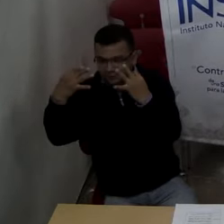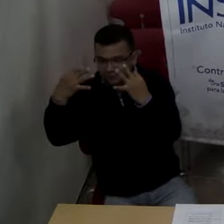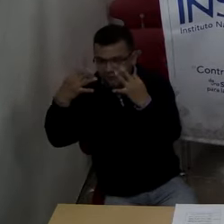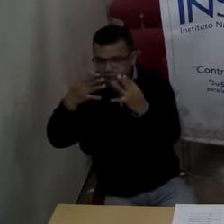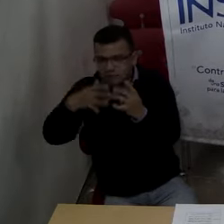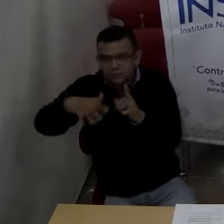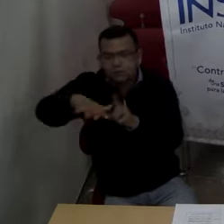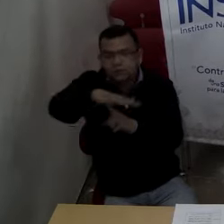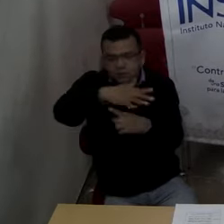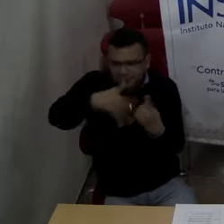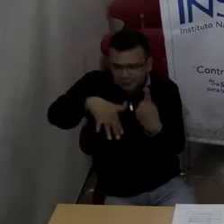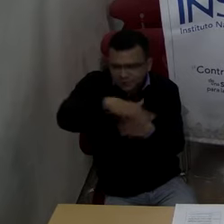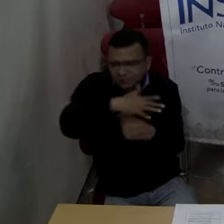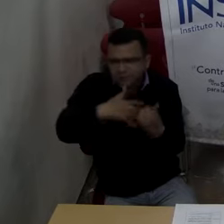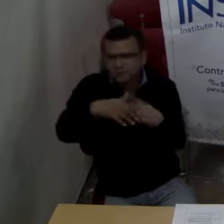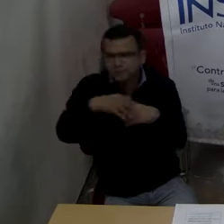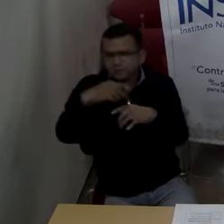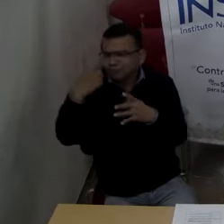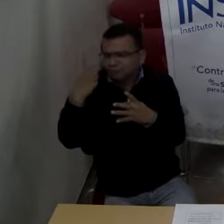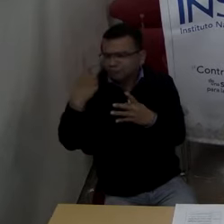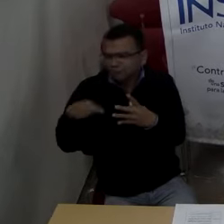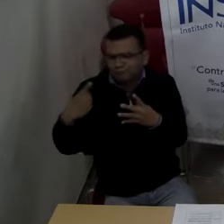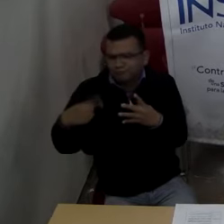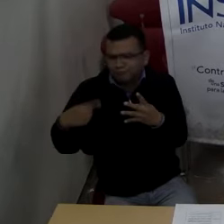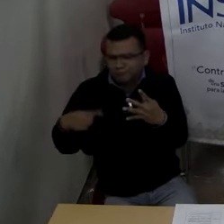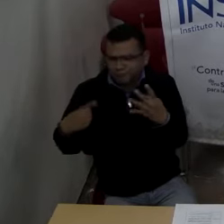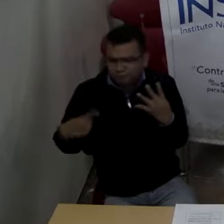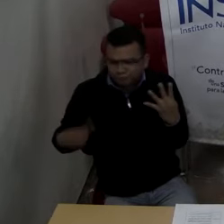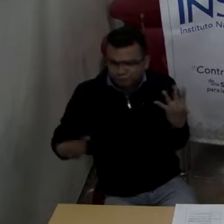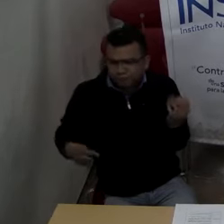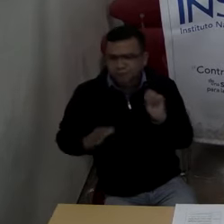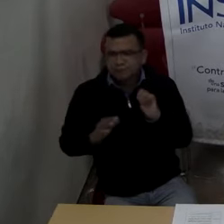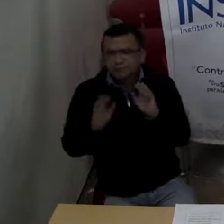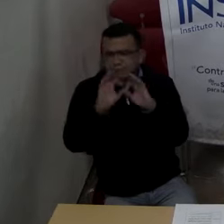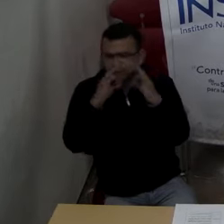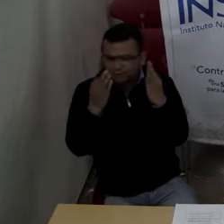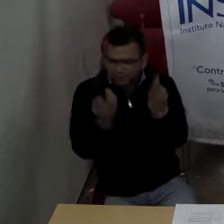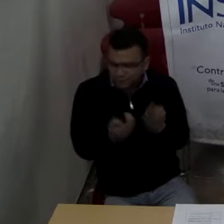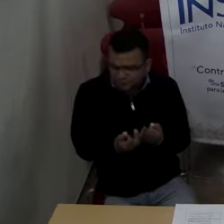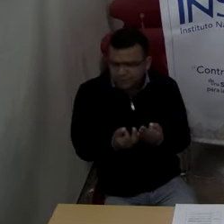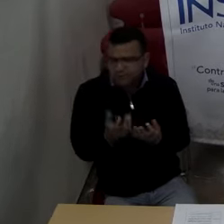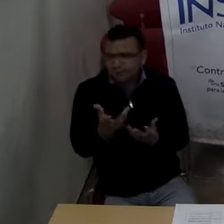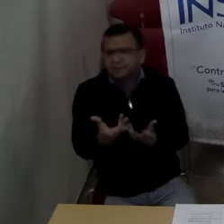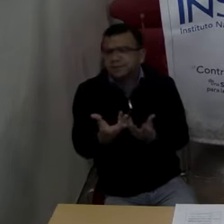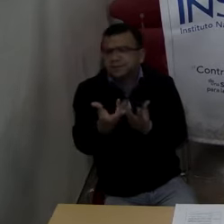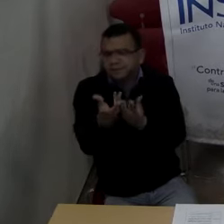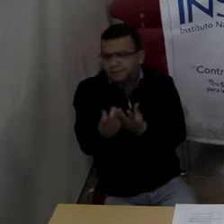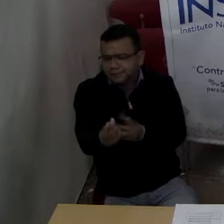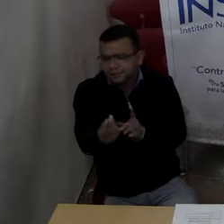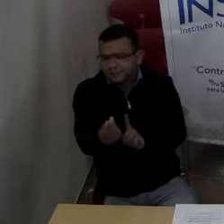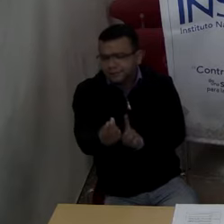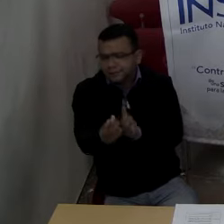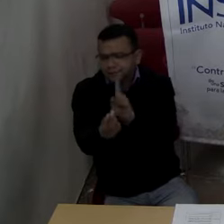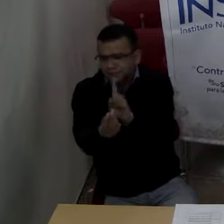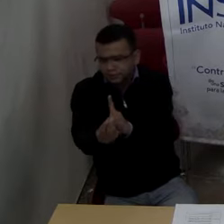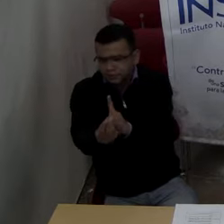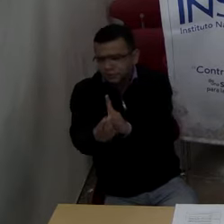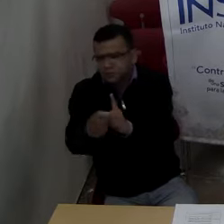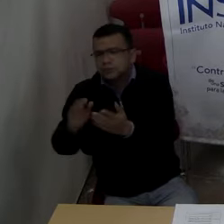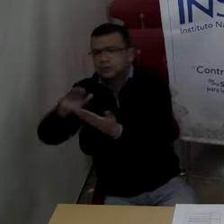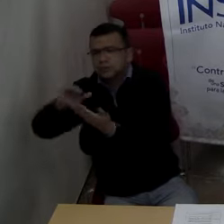La familia, el grupo social próximo, la comunidad en